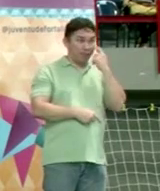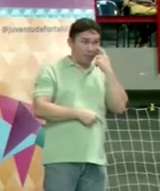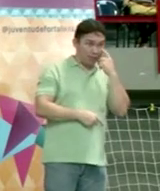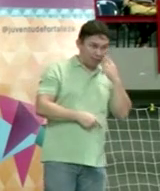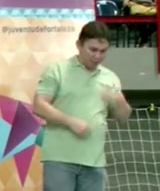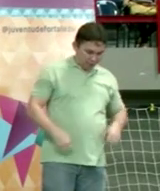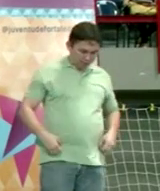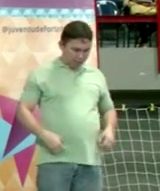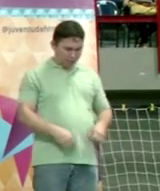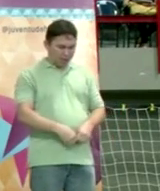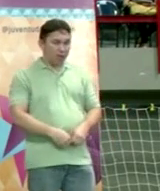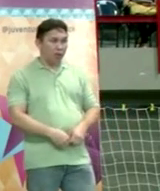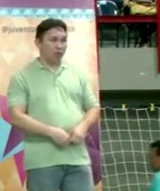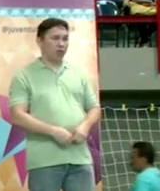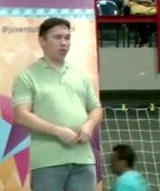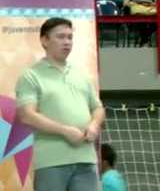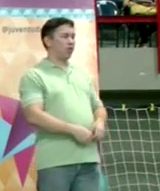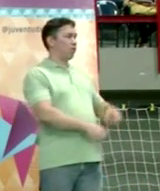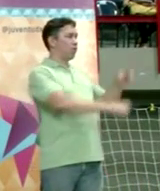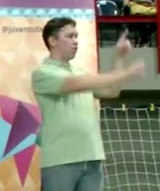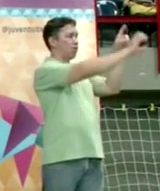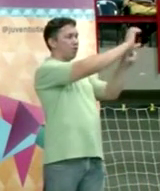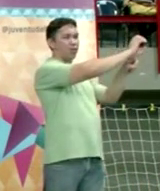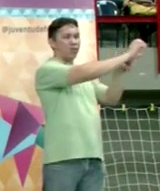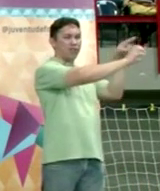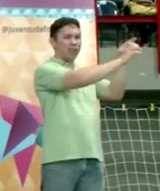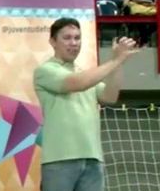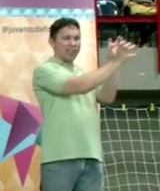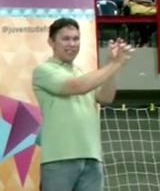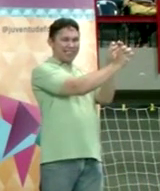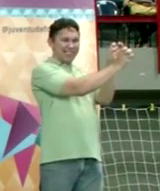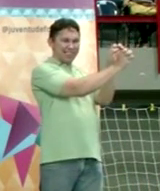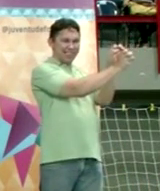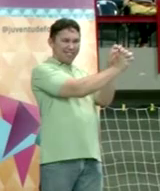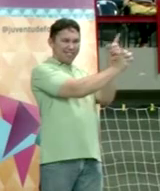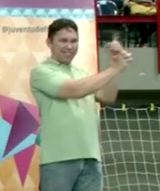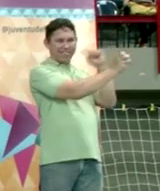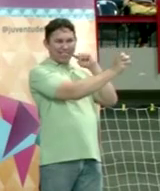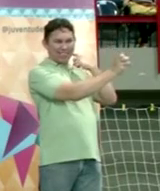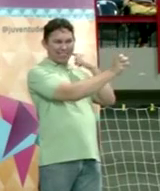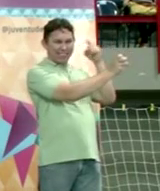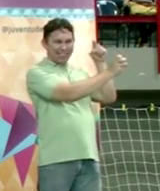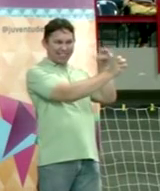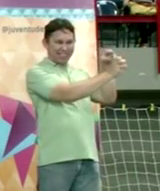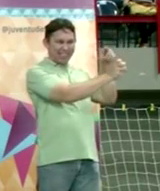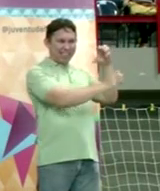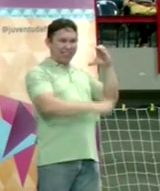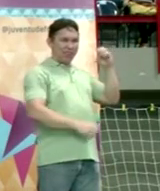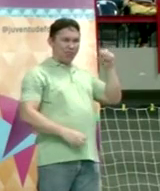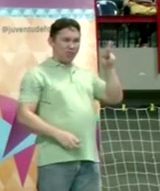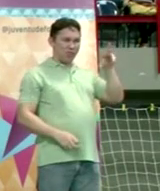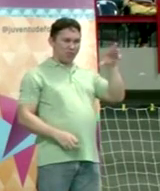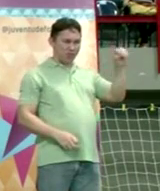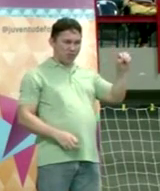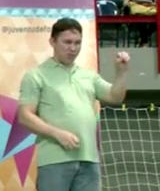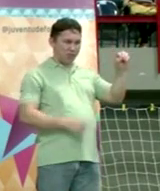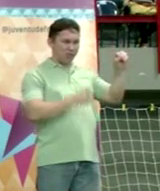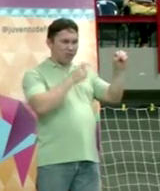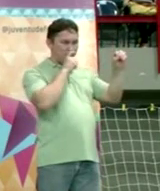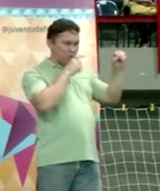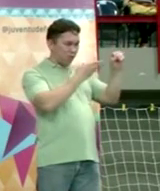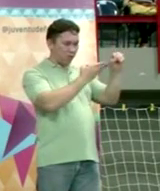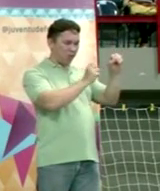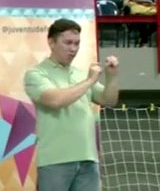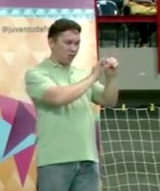e passar muito tempo sem usar e colocar no armário, ele fica todo mofado. Ora, couro com umidade